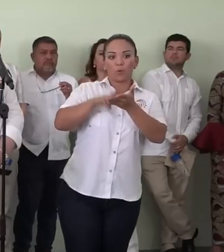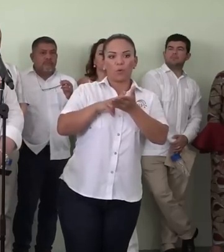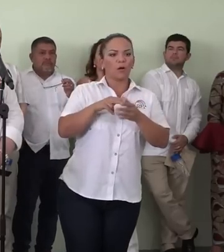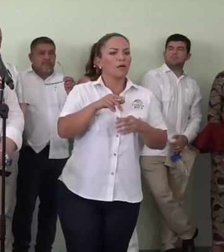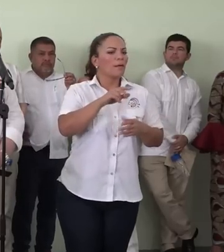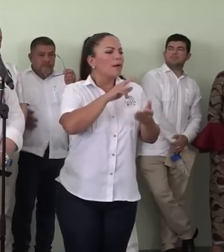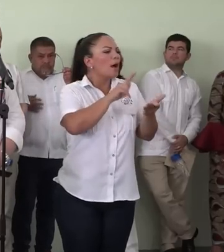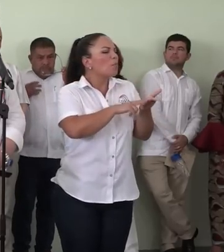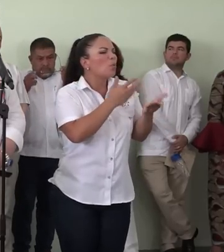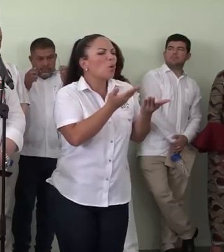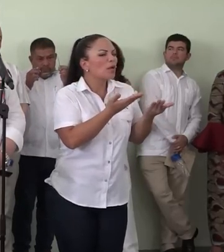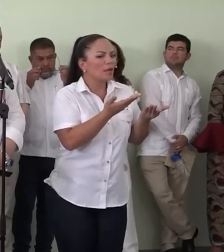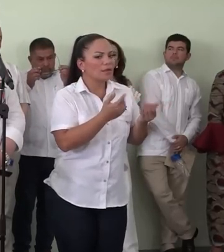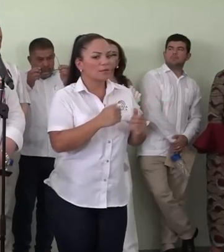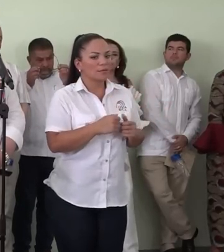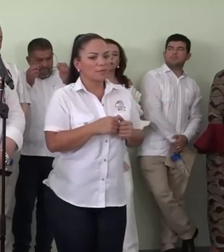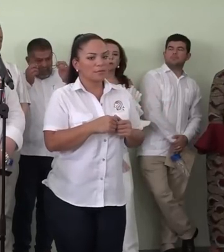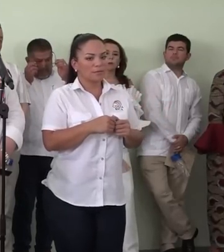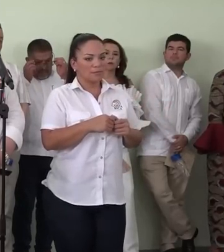¿apoyo qué?